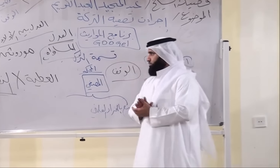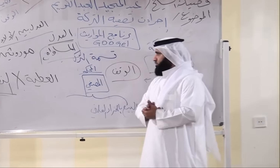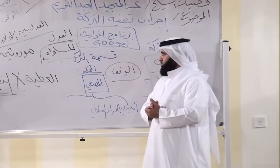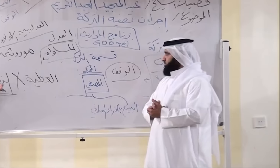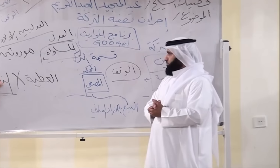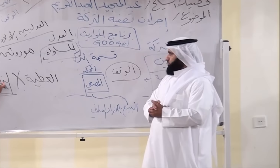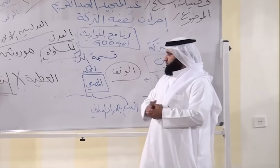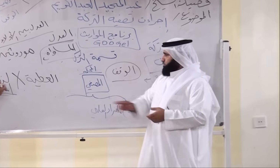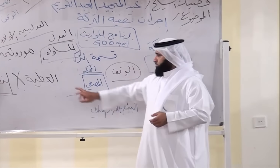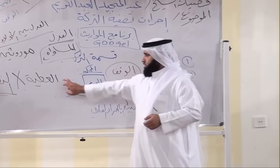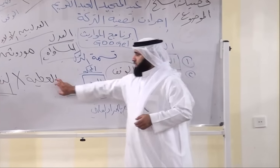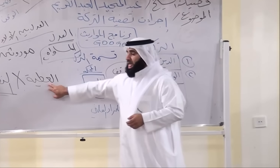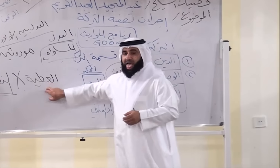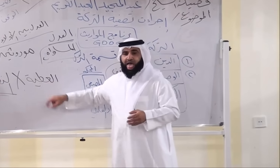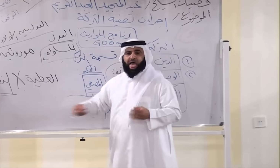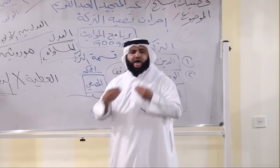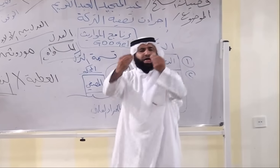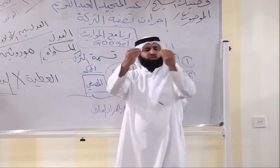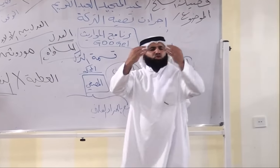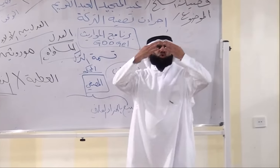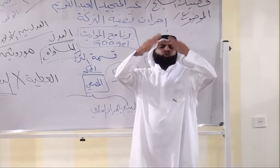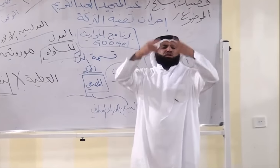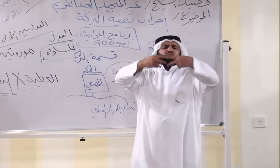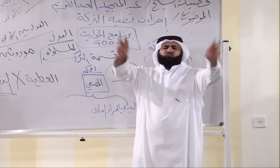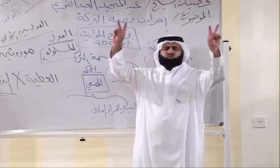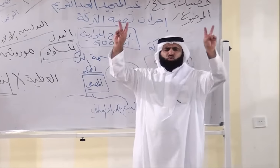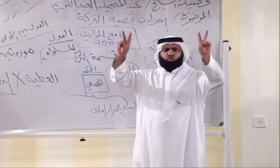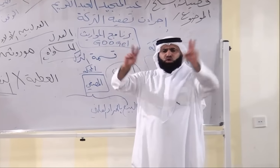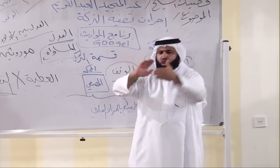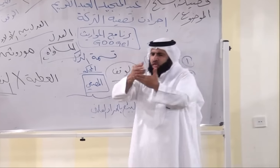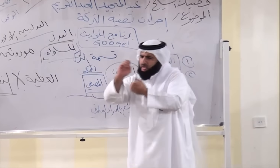هذه احتياجات، هذه مختلفة النفقة.